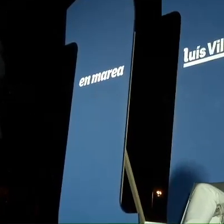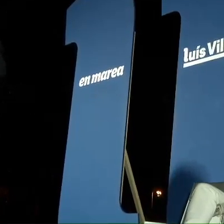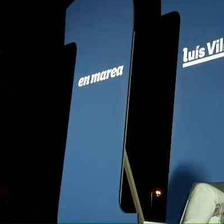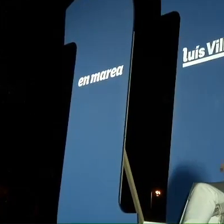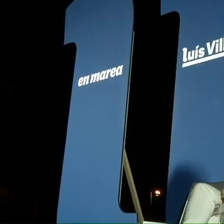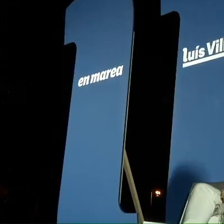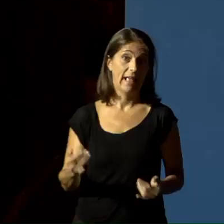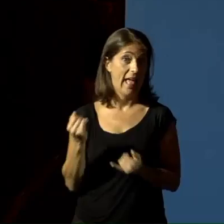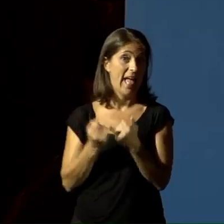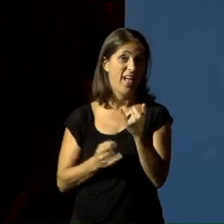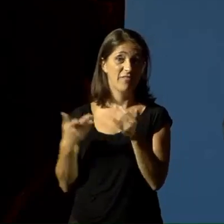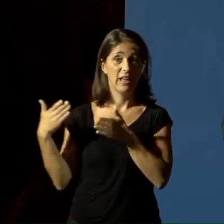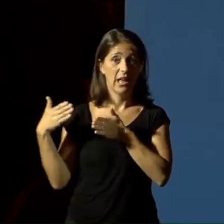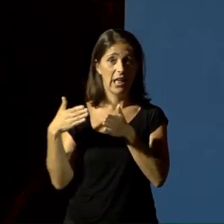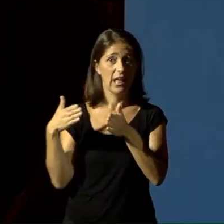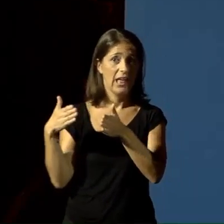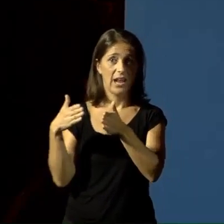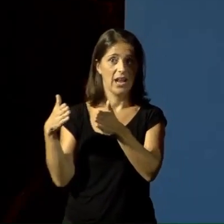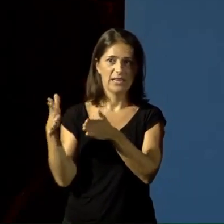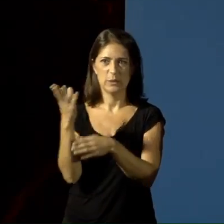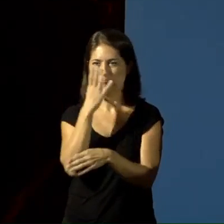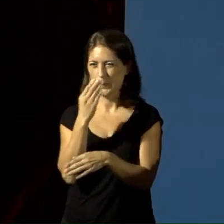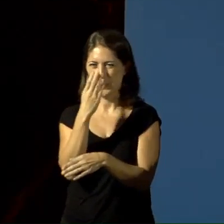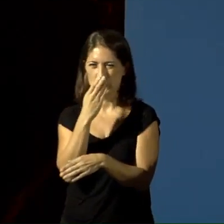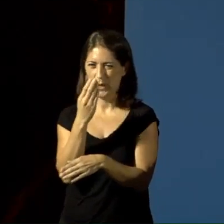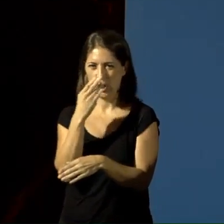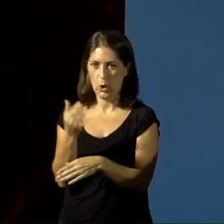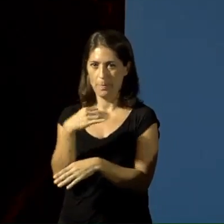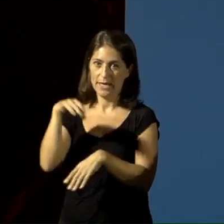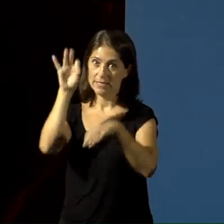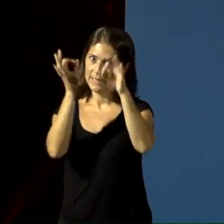Que o levaron polo camiño da perdición, al vicio e a la nieve.